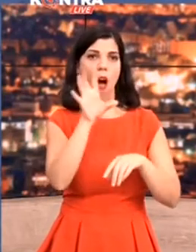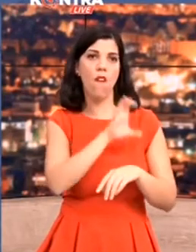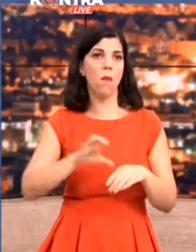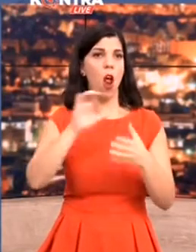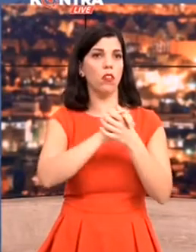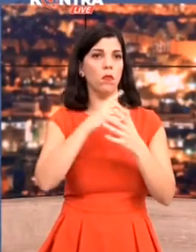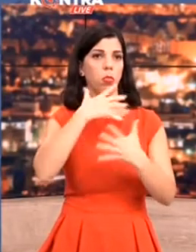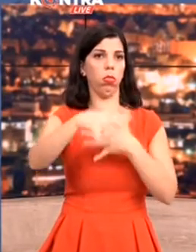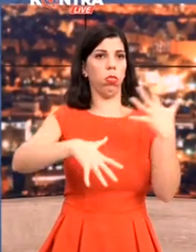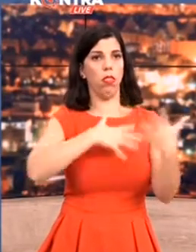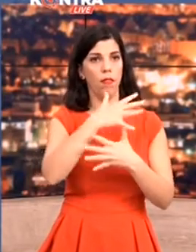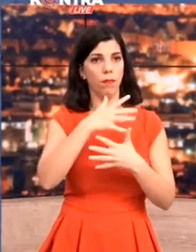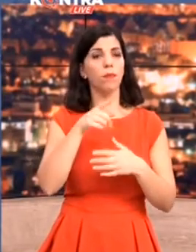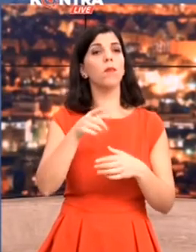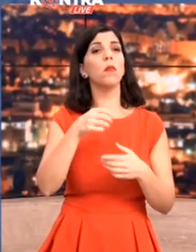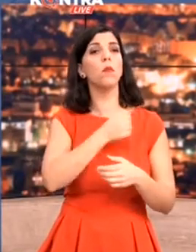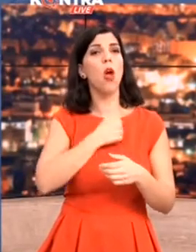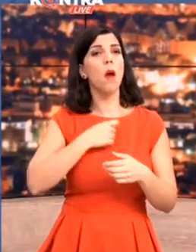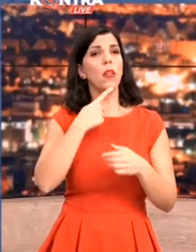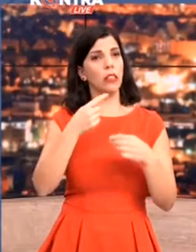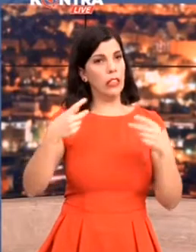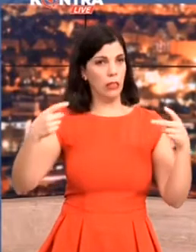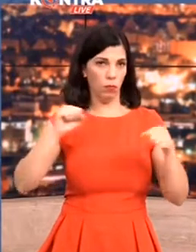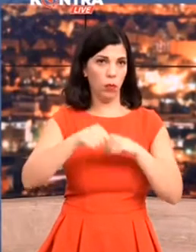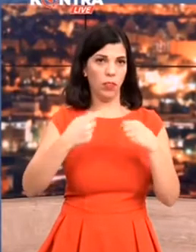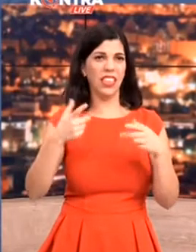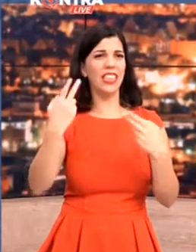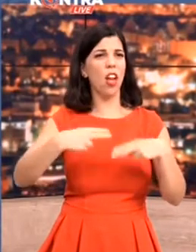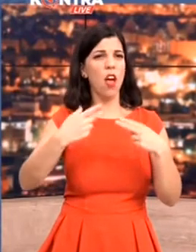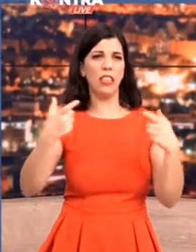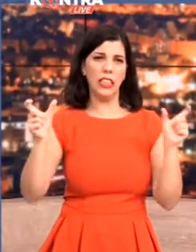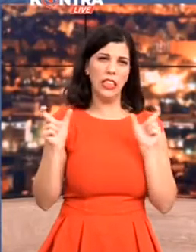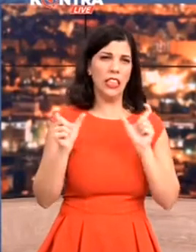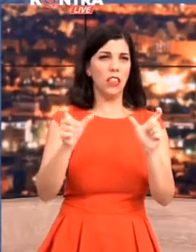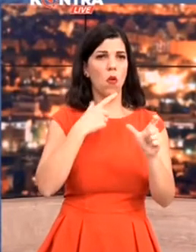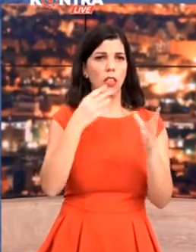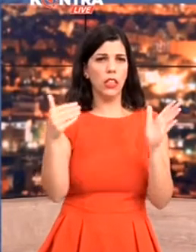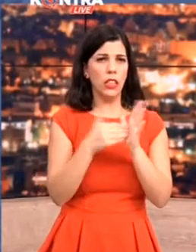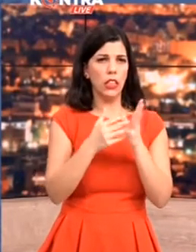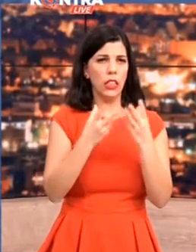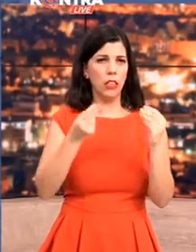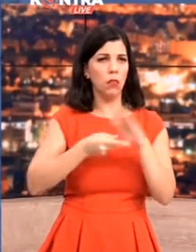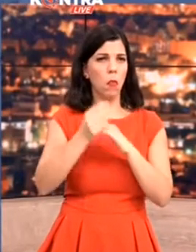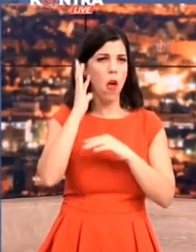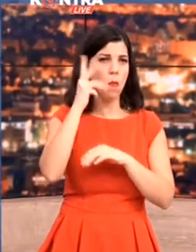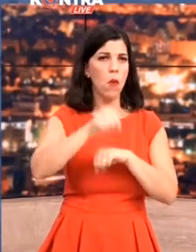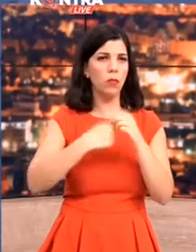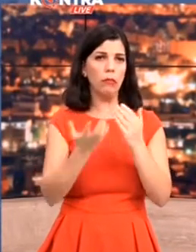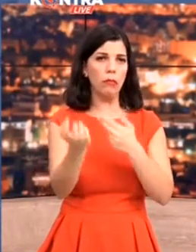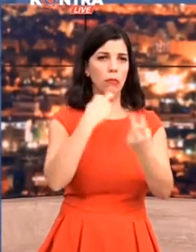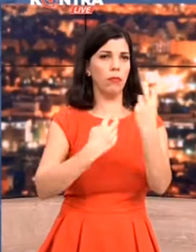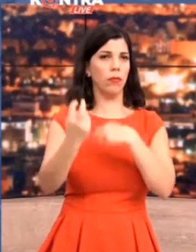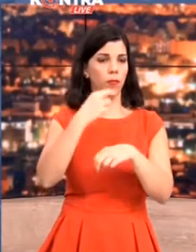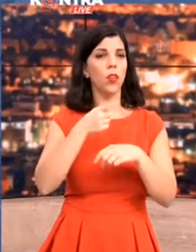τη σταθερότητα και την ασφάλεια ολόκληρης της Ευρωπαϊκής Ένωσης. Η Πολωνία έχει σφραγίσει τεχνικά τη σύνορα, καθώς χιλιάδες